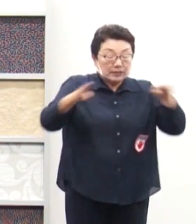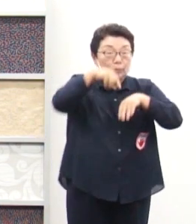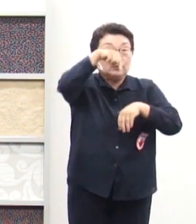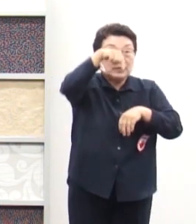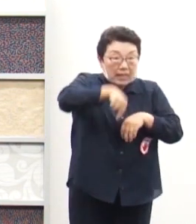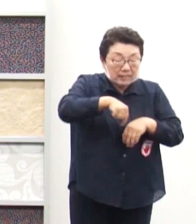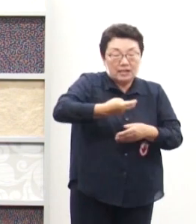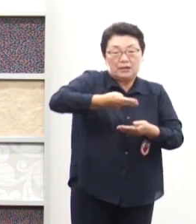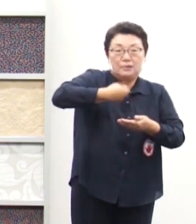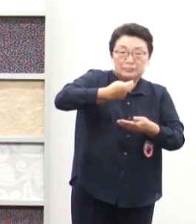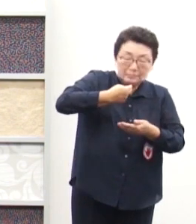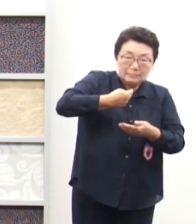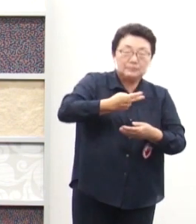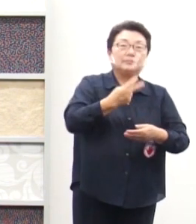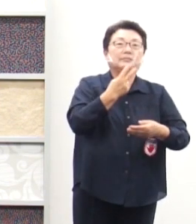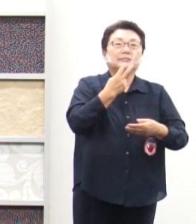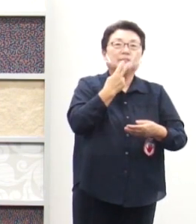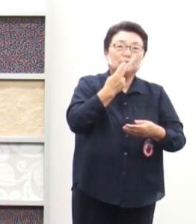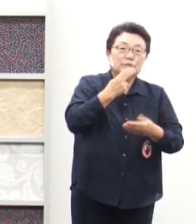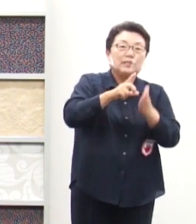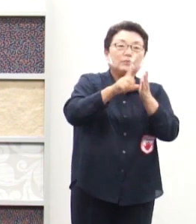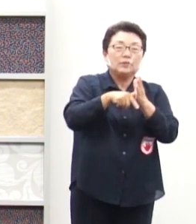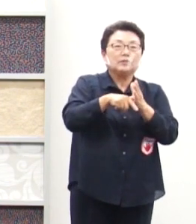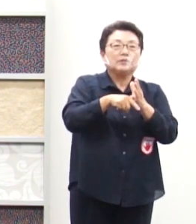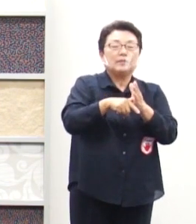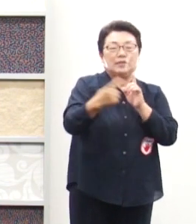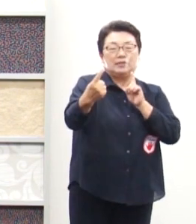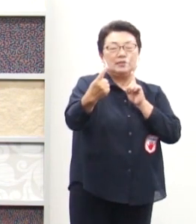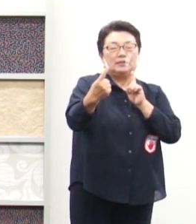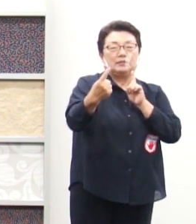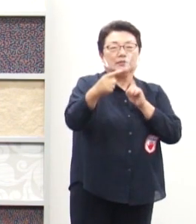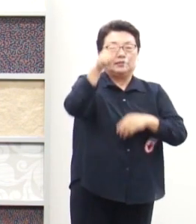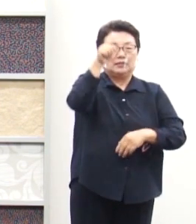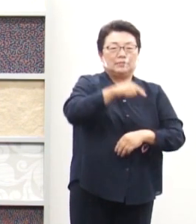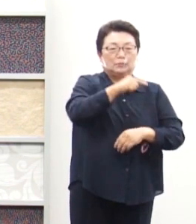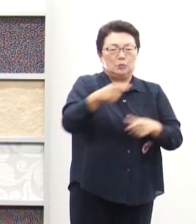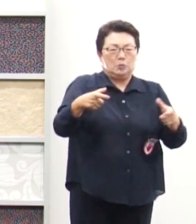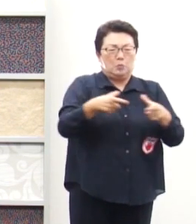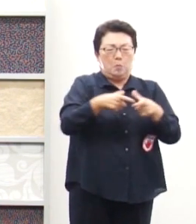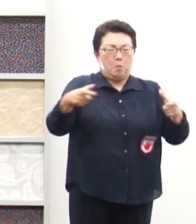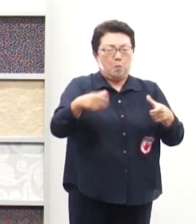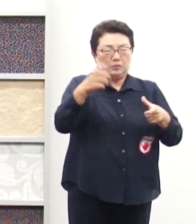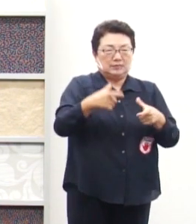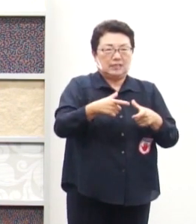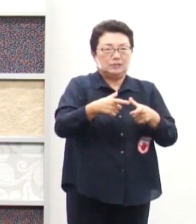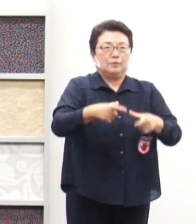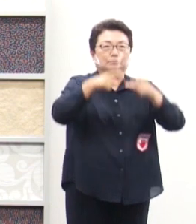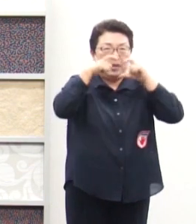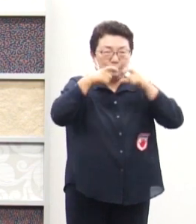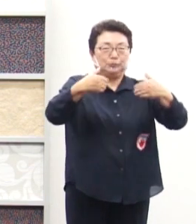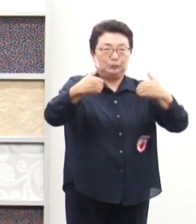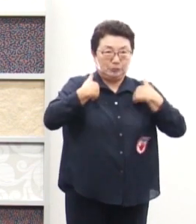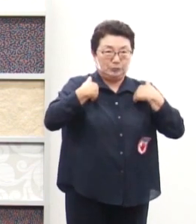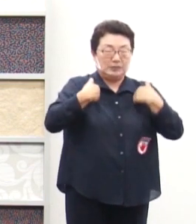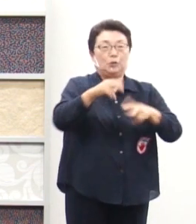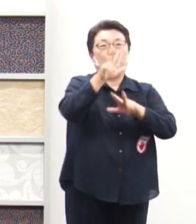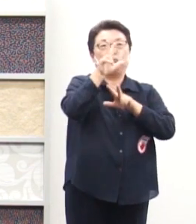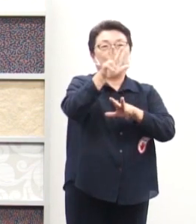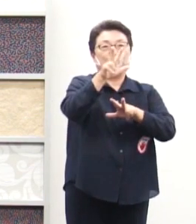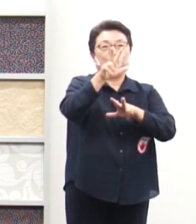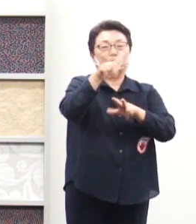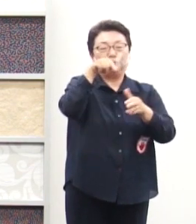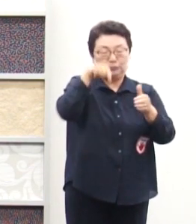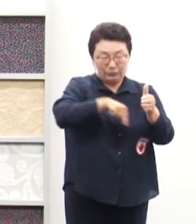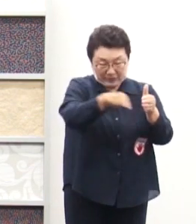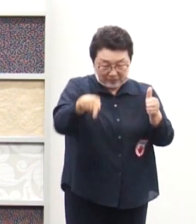煙時の、感染対策の徹底、例えば、なるべく 少人数で、マスクを着用するなど、こういう、中